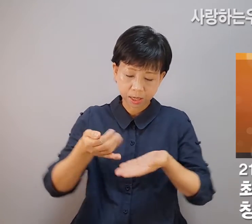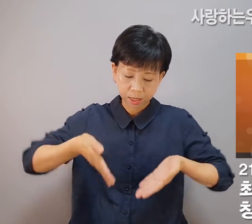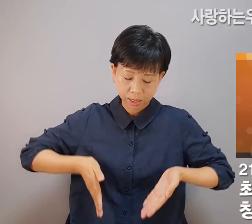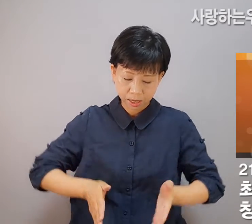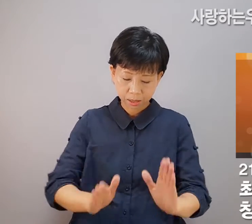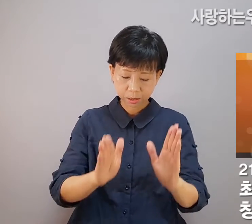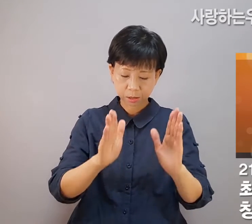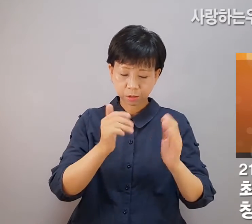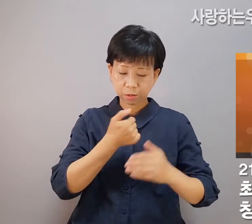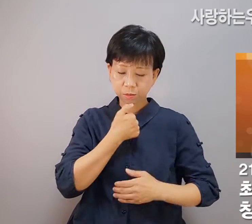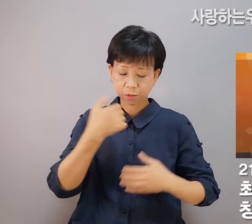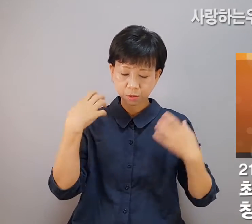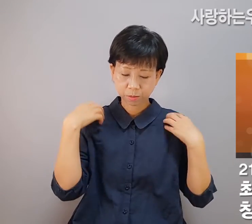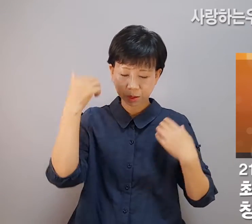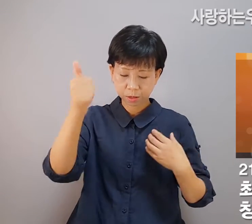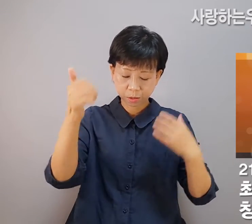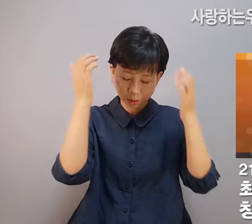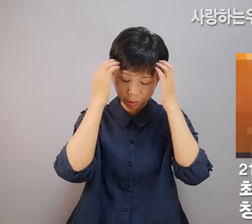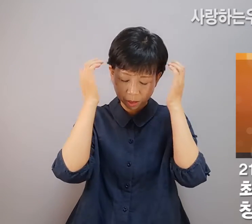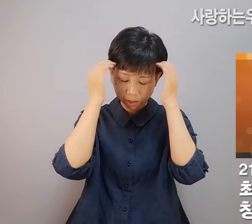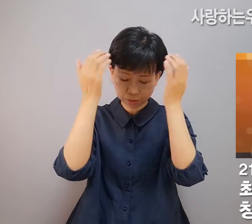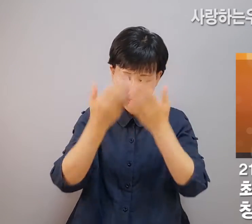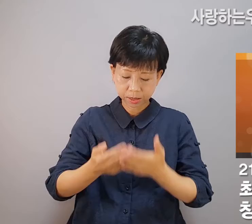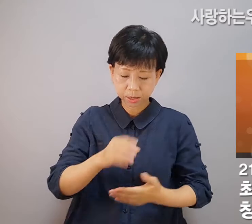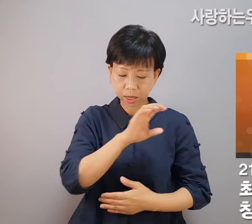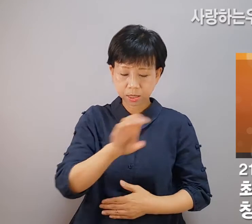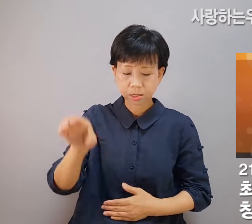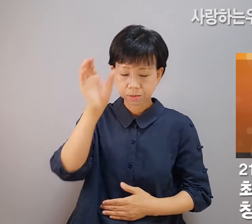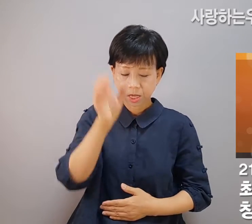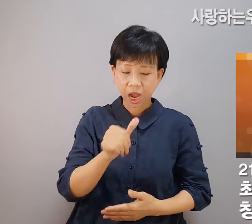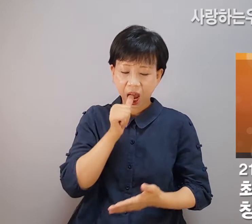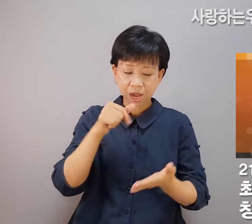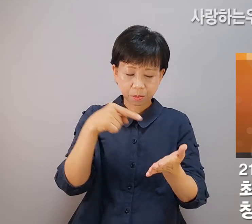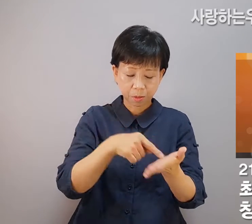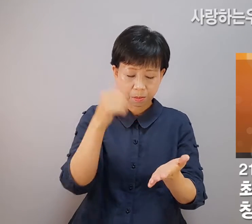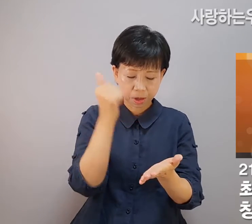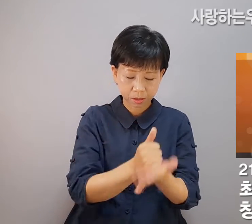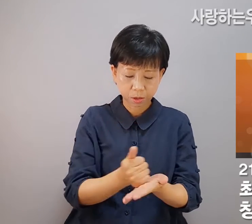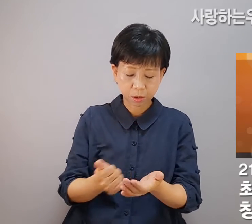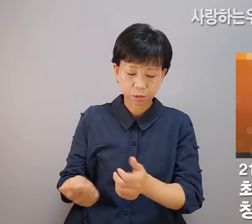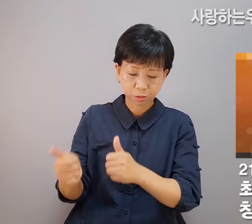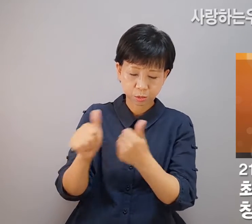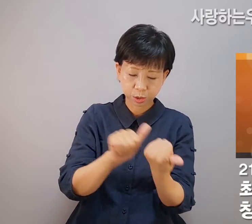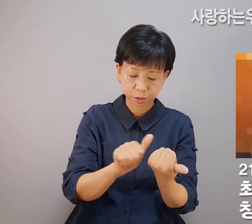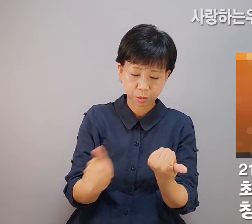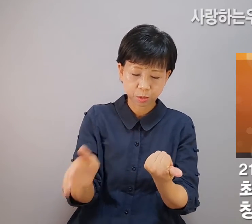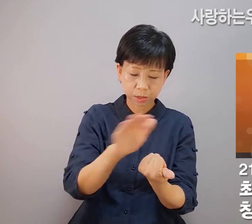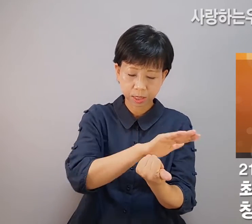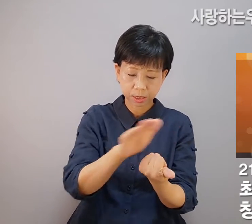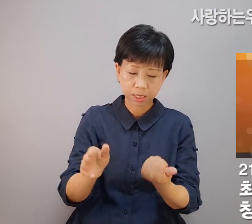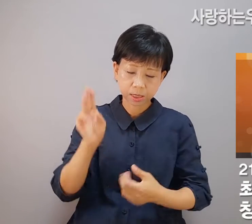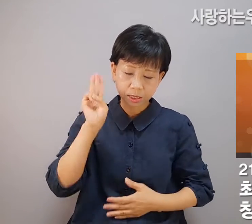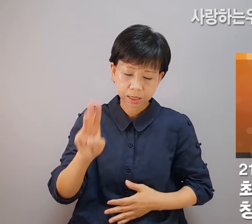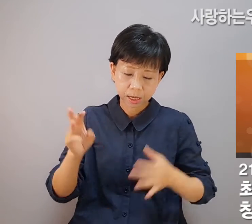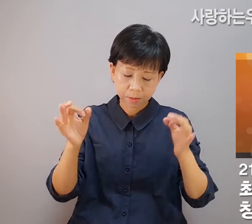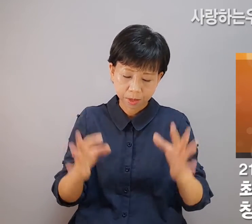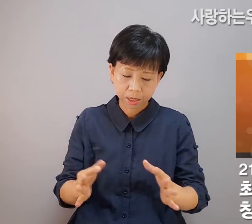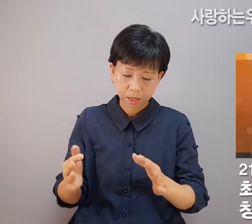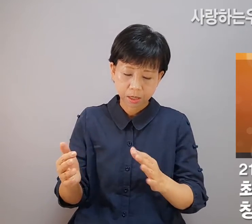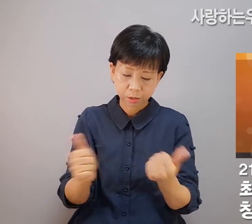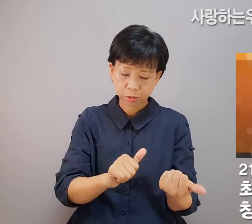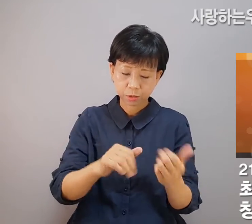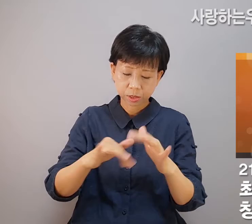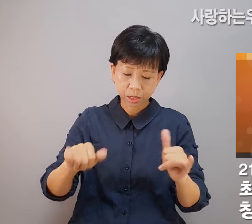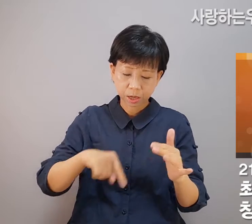나시고 본디오 빌라도에게 고난을 받으사 십자가에 못 박혀 죽으시고 장사한 지 사흘